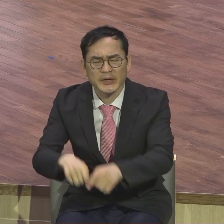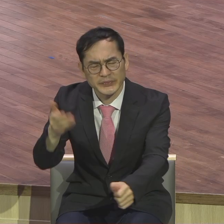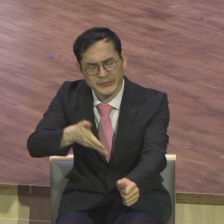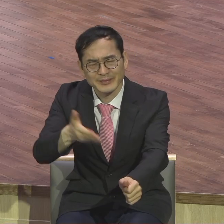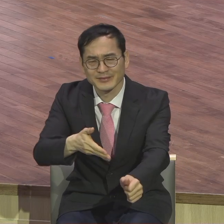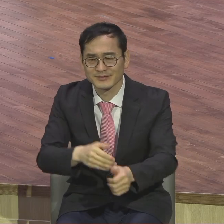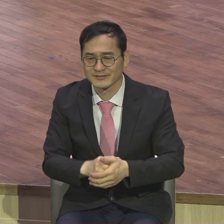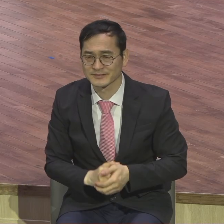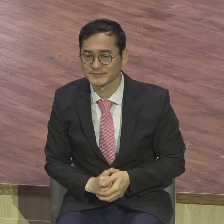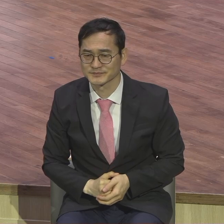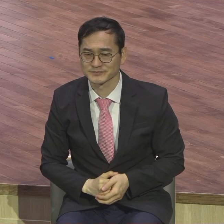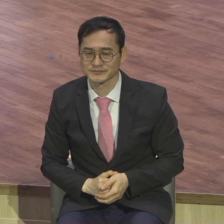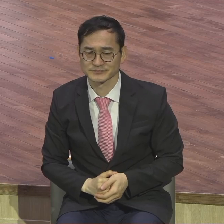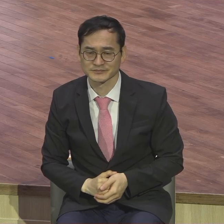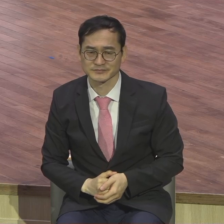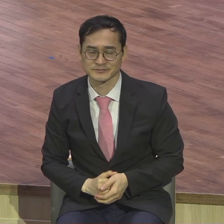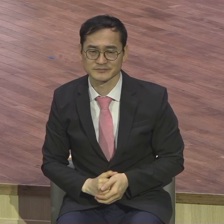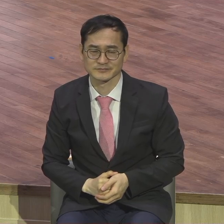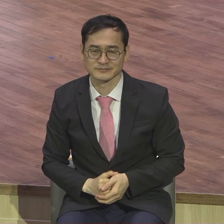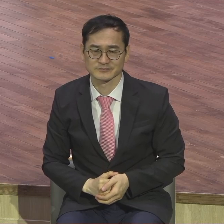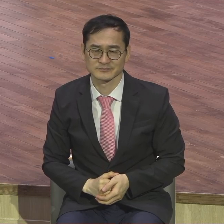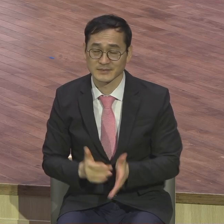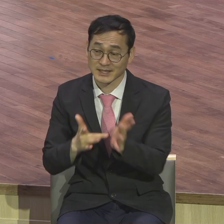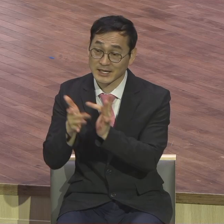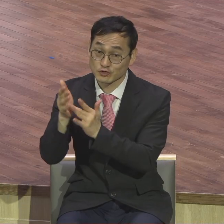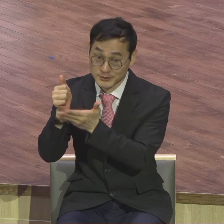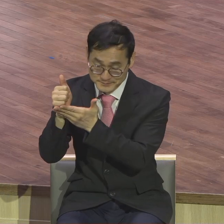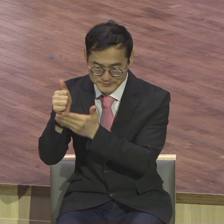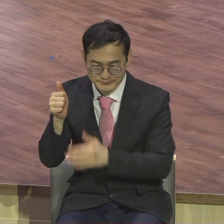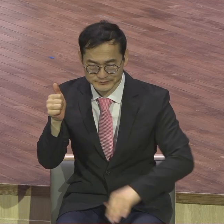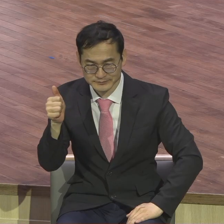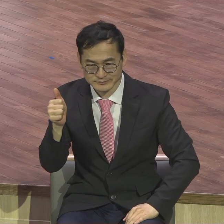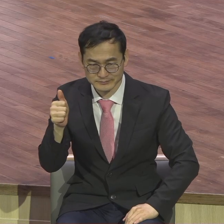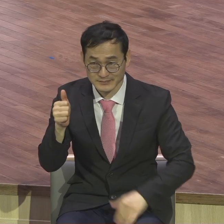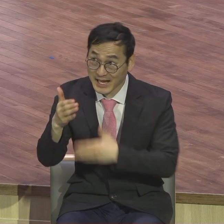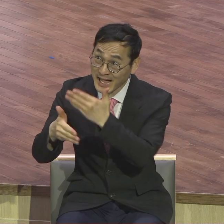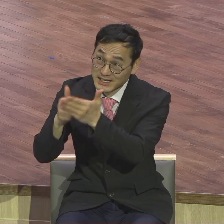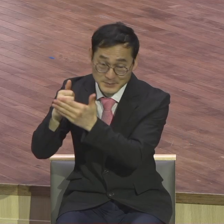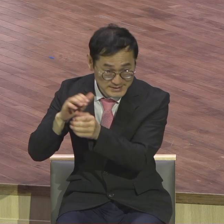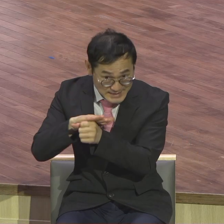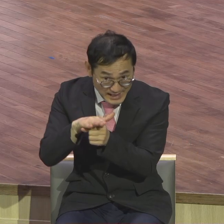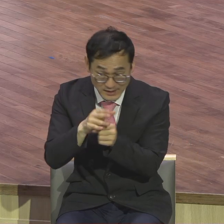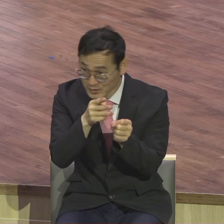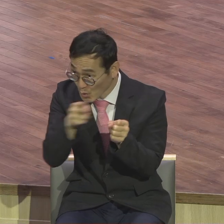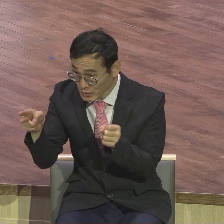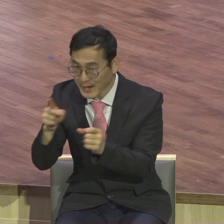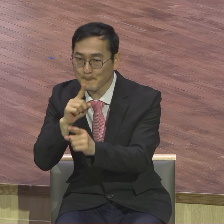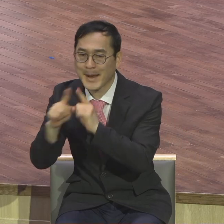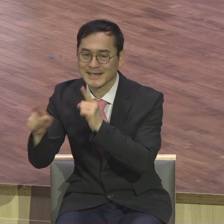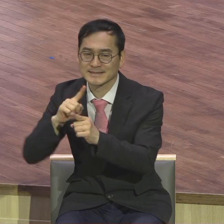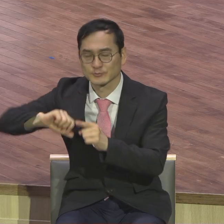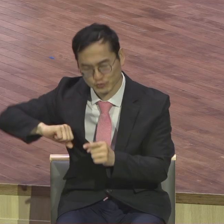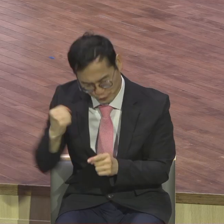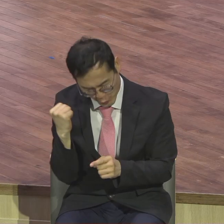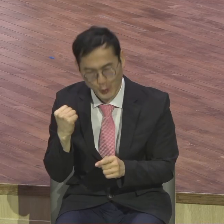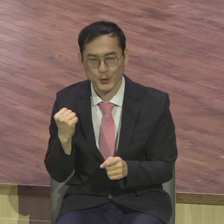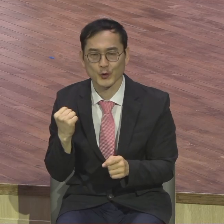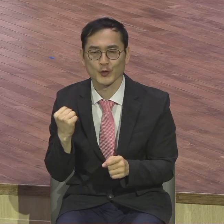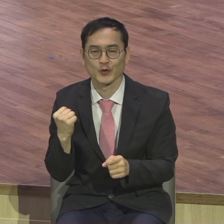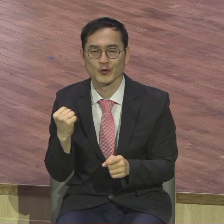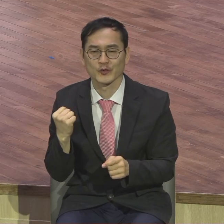순종하라는 것입니다. 예수님께서 말씀합니다. 말해서 하나님의 사랑은 곧 뭐요? 말씀 순종이다.